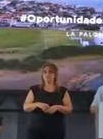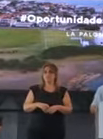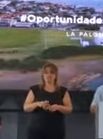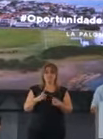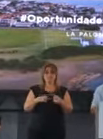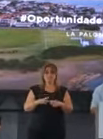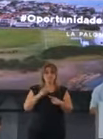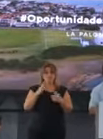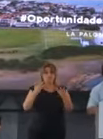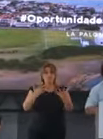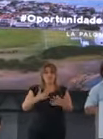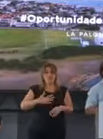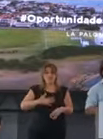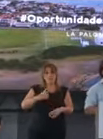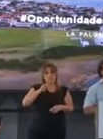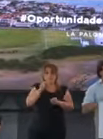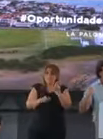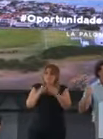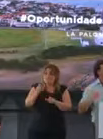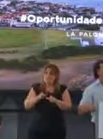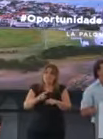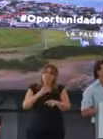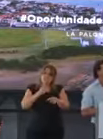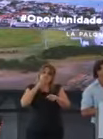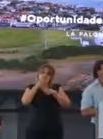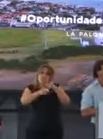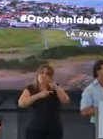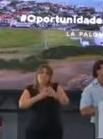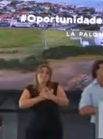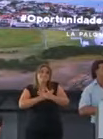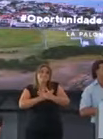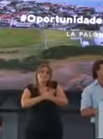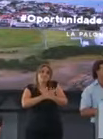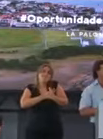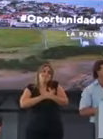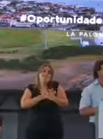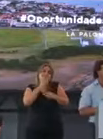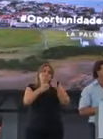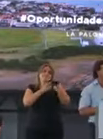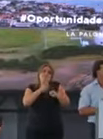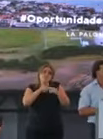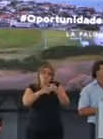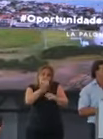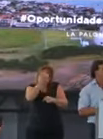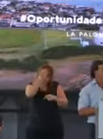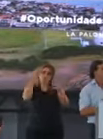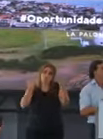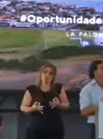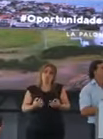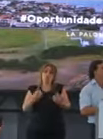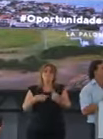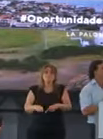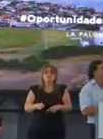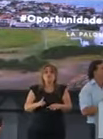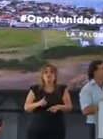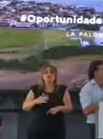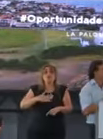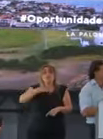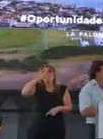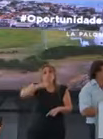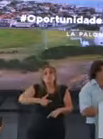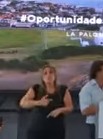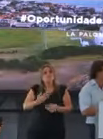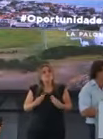En principio el ser humano no daña lo que quiere, a veces dañamos lo que queremos, pero nos arrepentimos. Pero en principio el que se